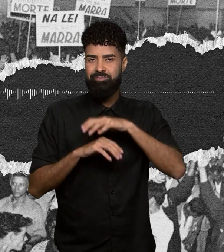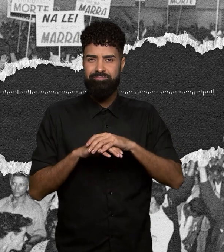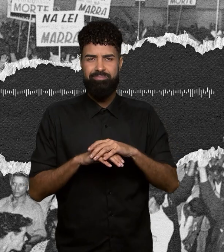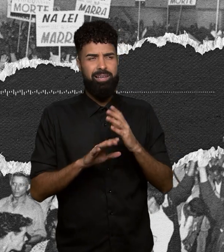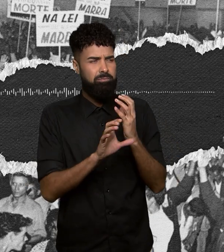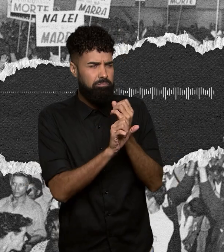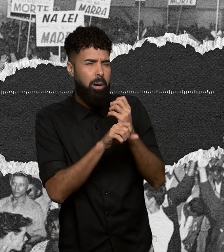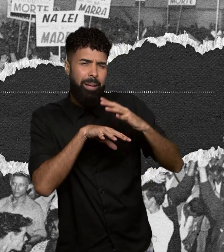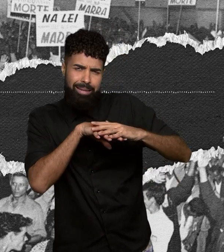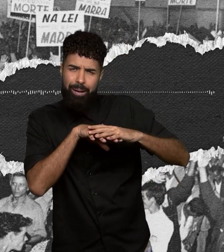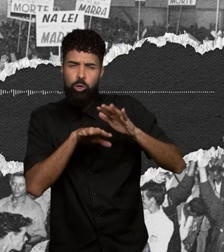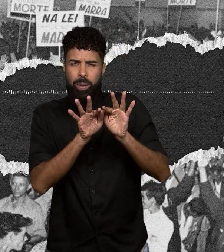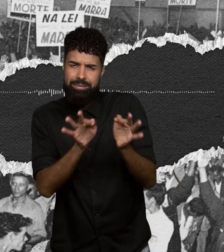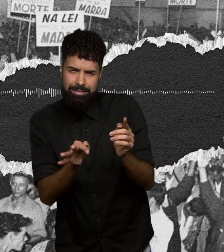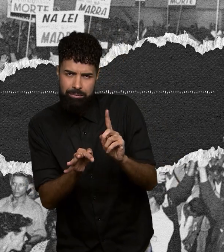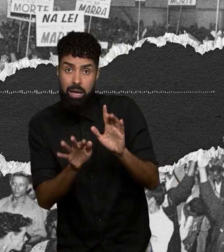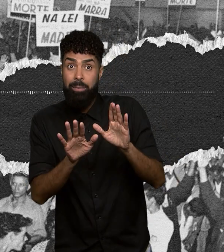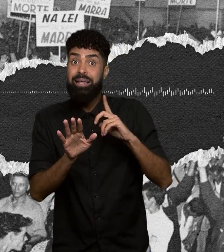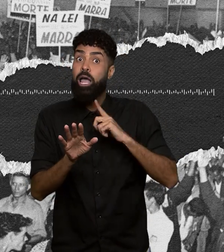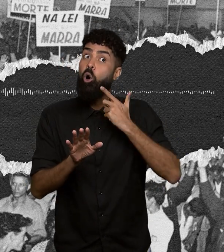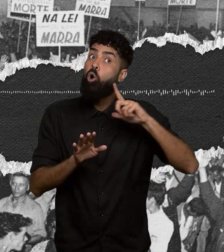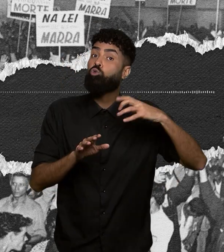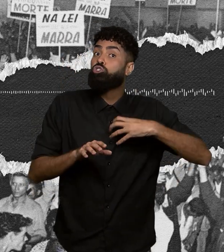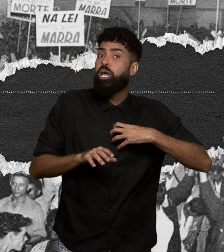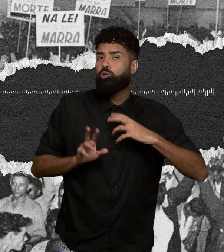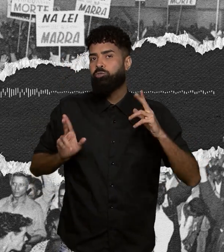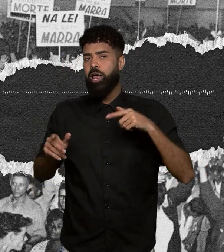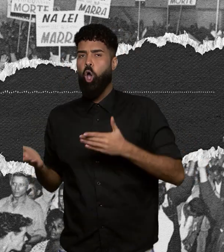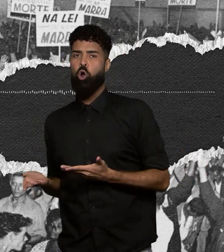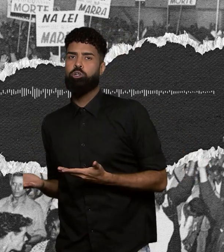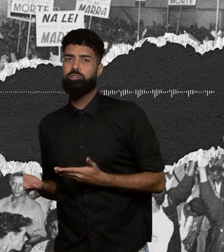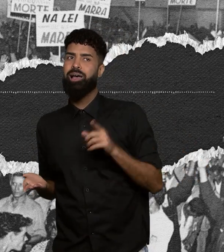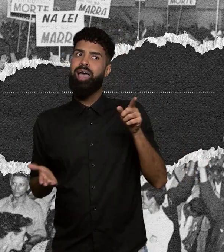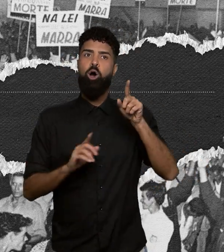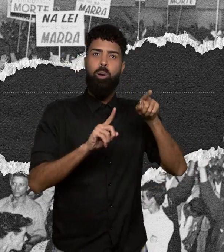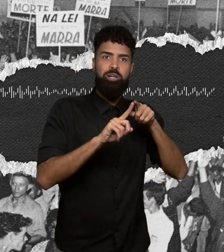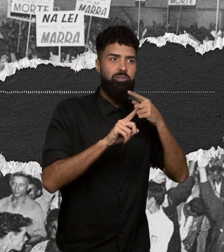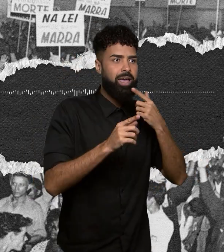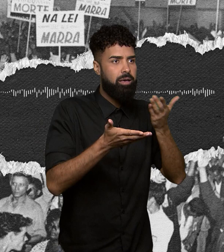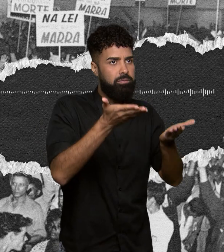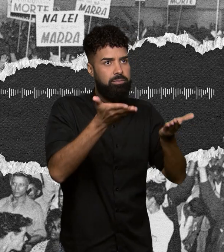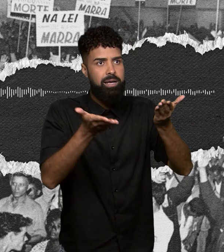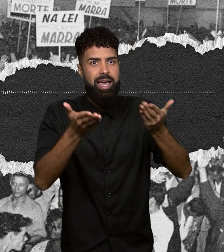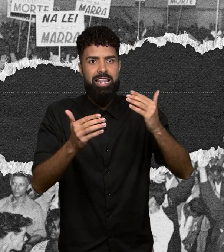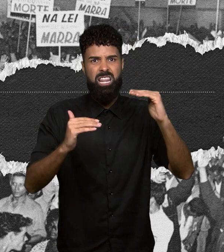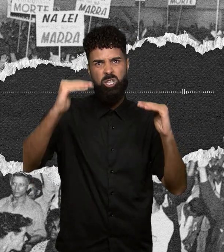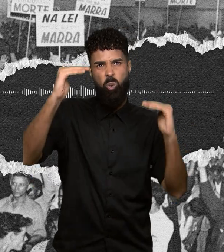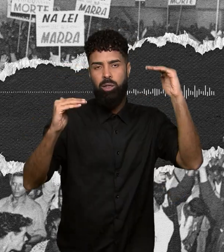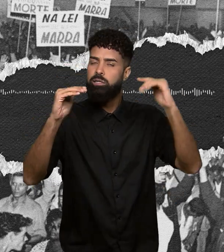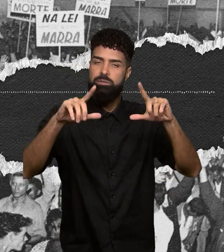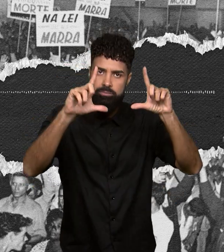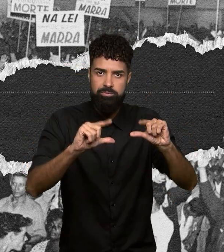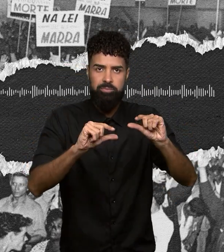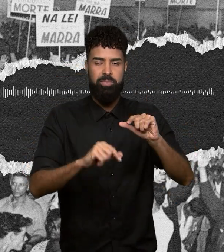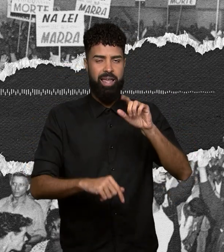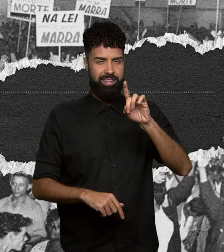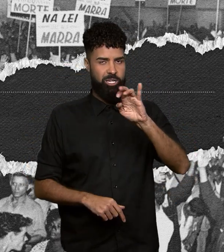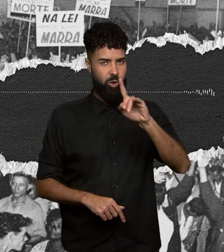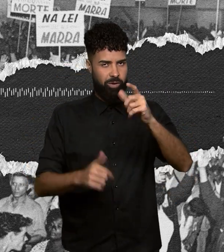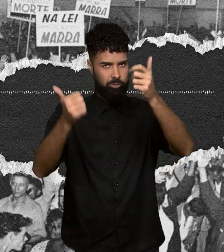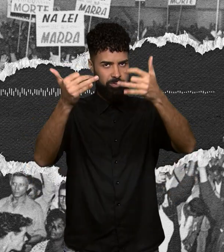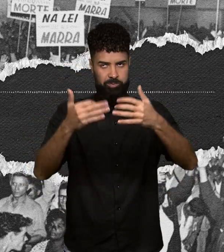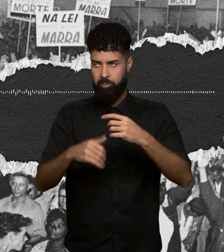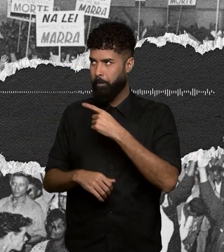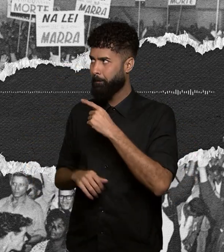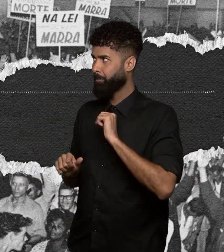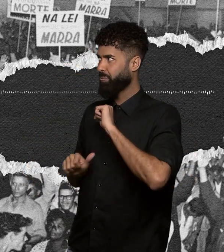vigorava uma outra forma de tributação sobre a renda com ob de reduzir desigualdades como explica Daniel Arão a reforma tributária